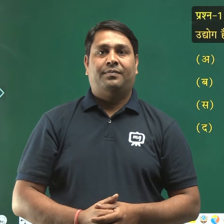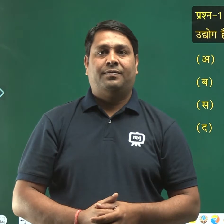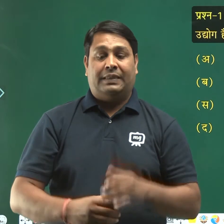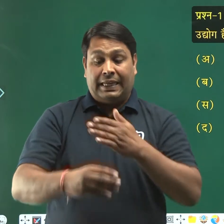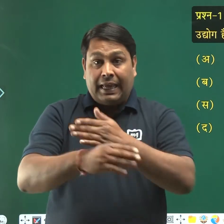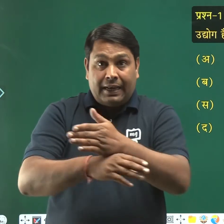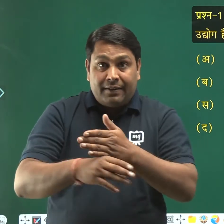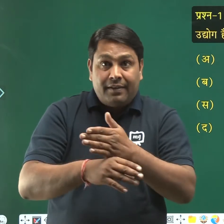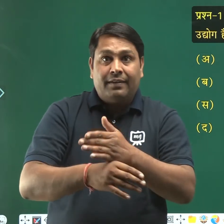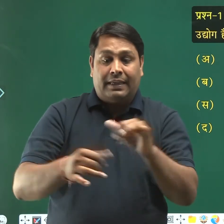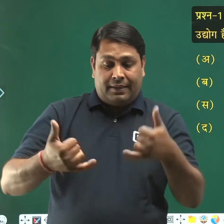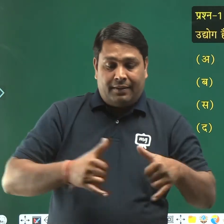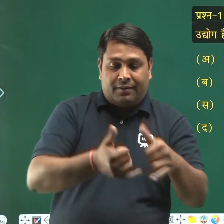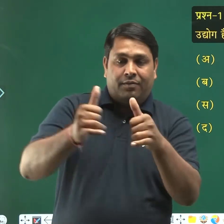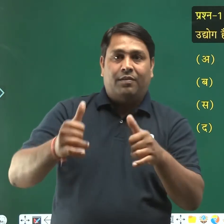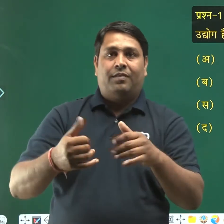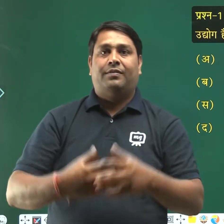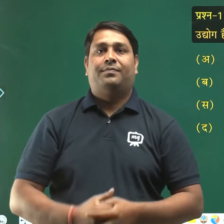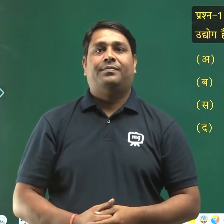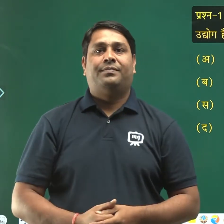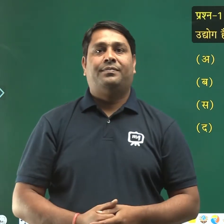लकड़ी के खिलौने,